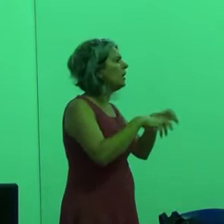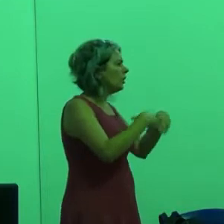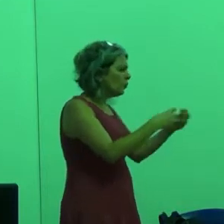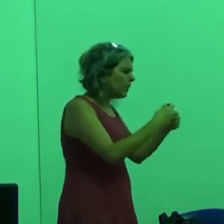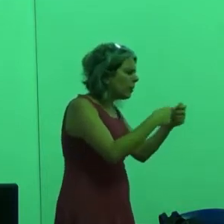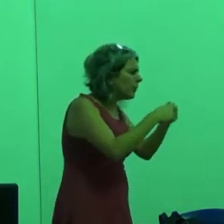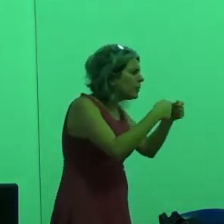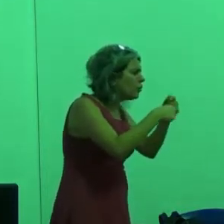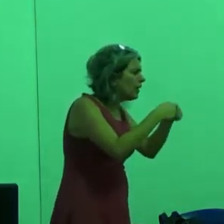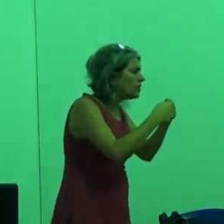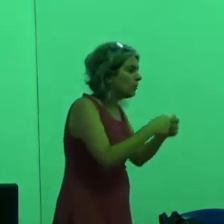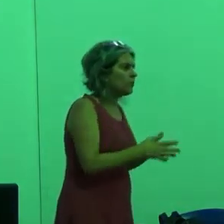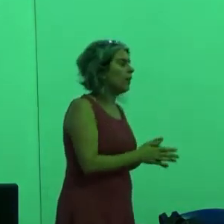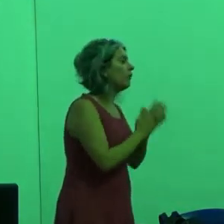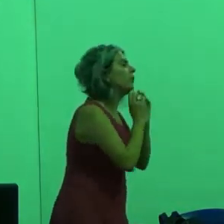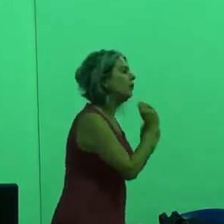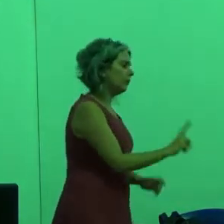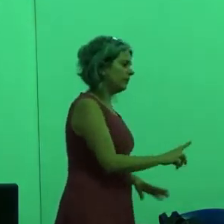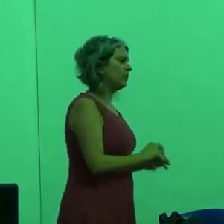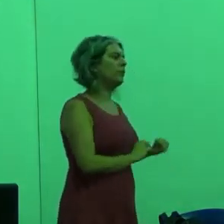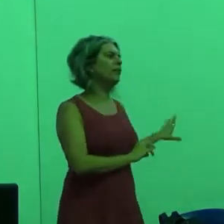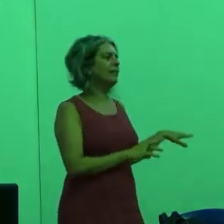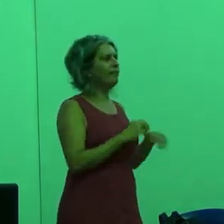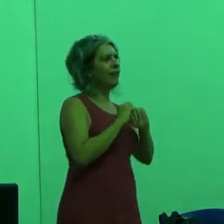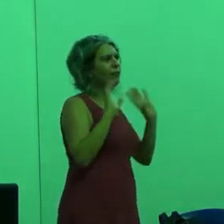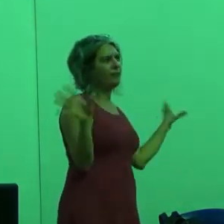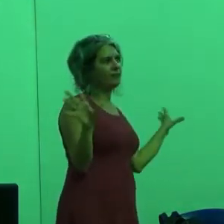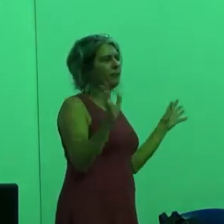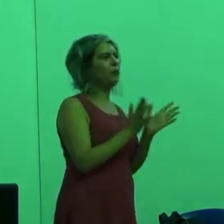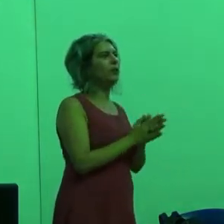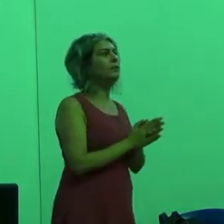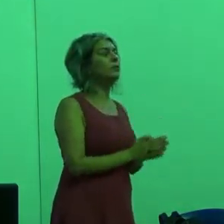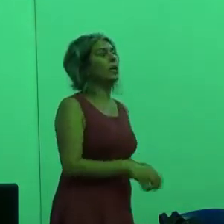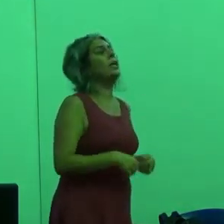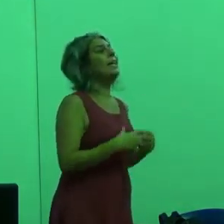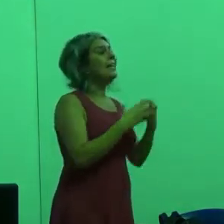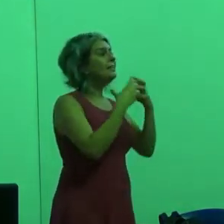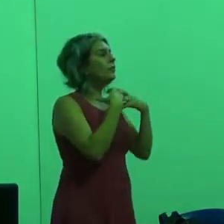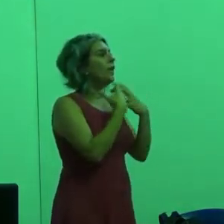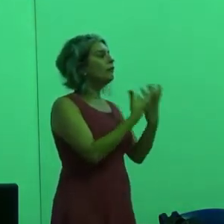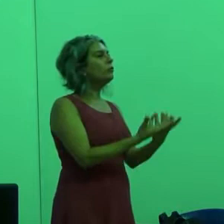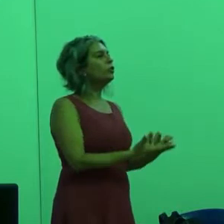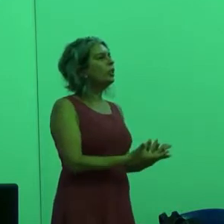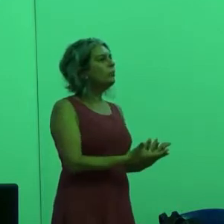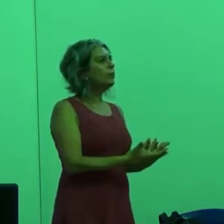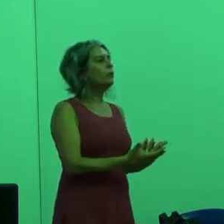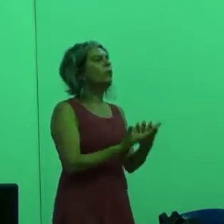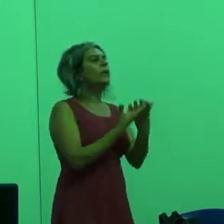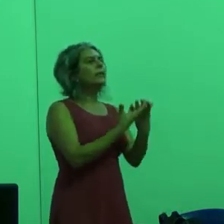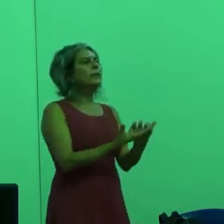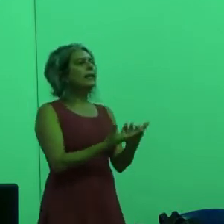do que propriamente conhece o texto dela. Vou dar um exemplo que você é velho, não vai fazer mal a ninguém, não sei o que. Esse é um gráfico típico